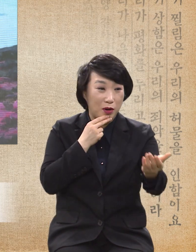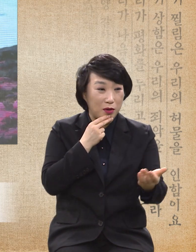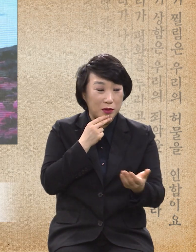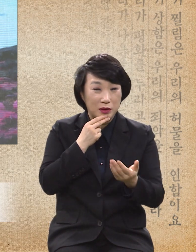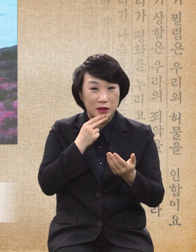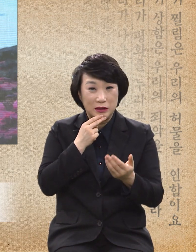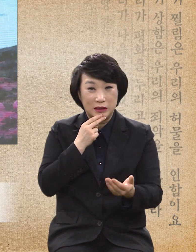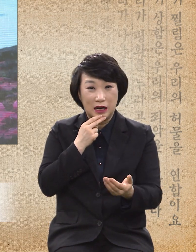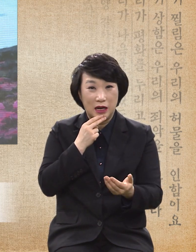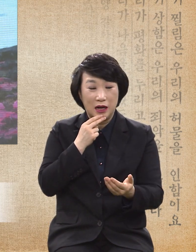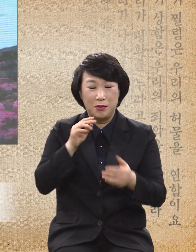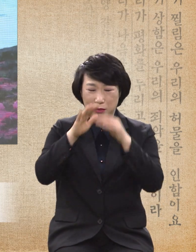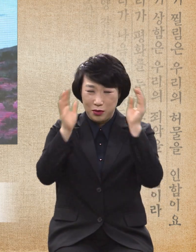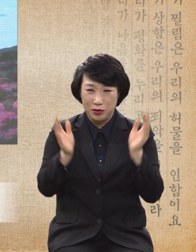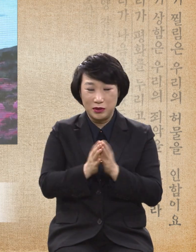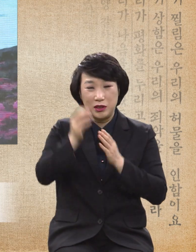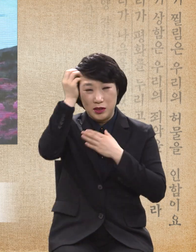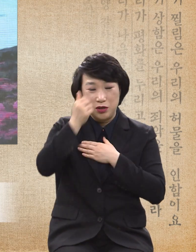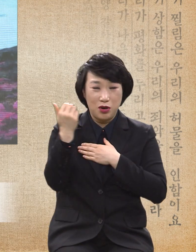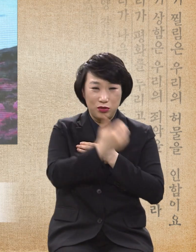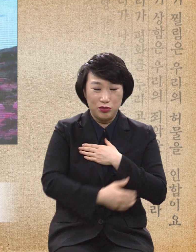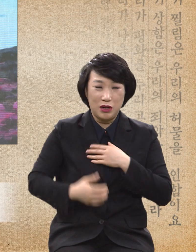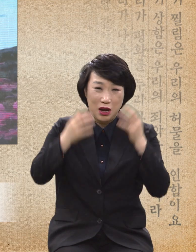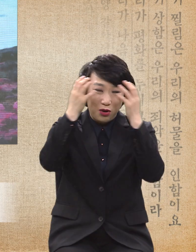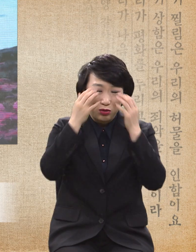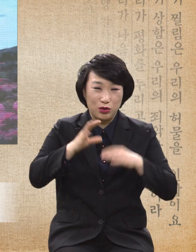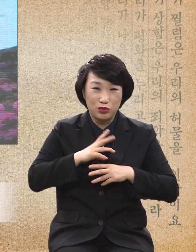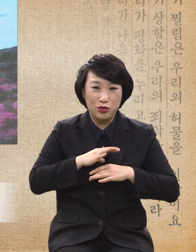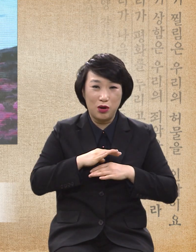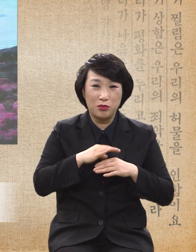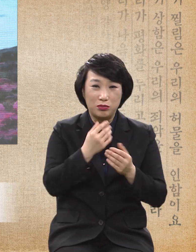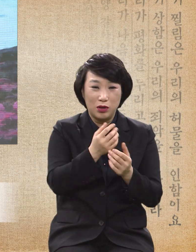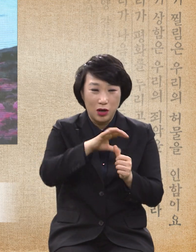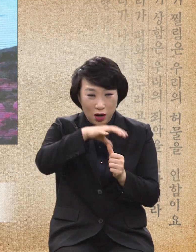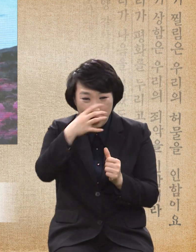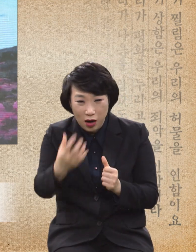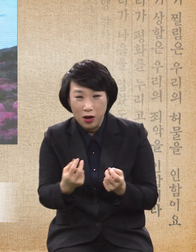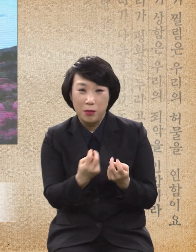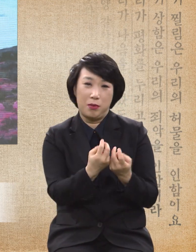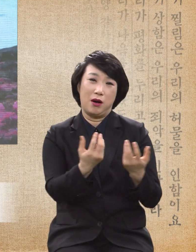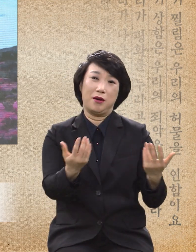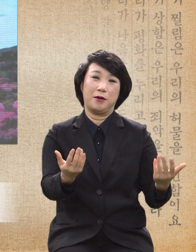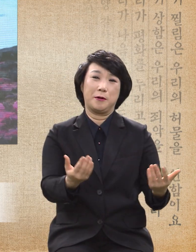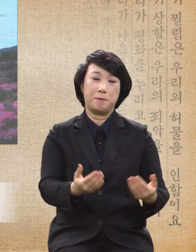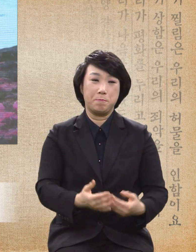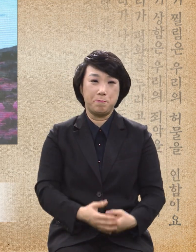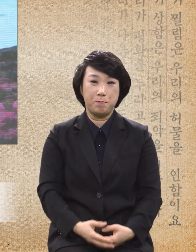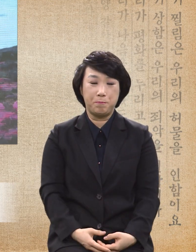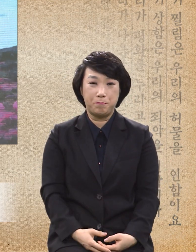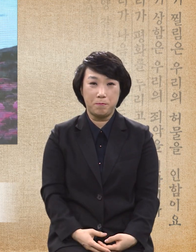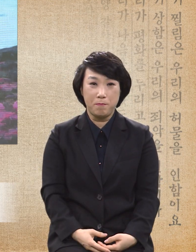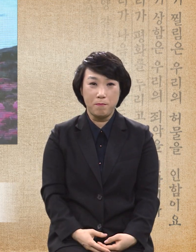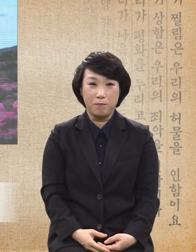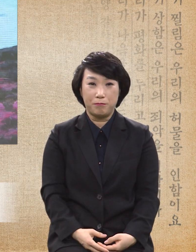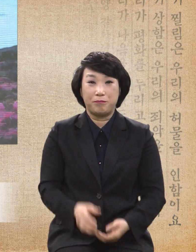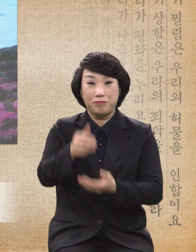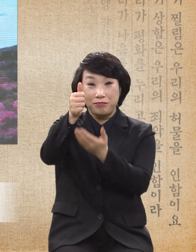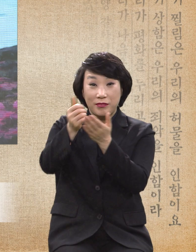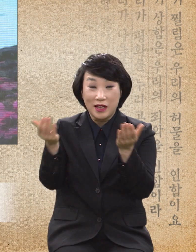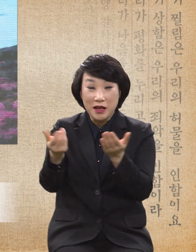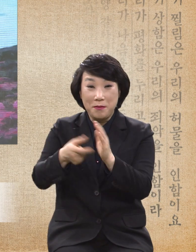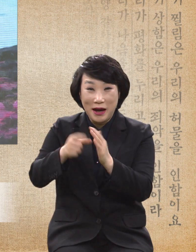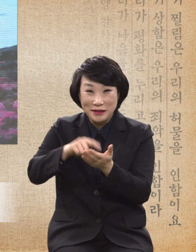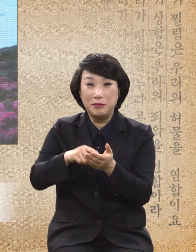사람이 모든 영육간의 고통과 두려움에서 벗어날 길은 아무도 없다. 주님이